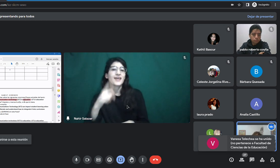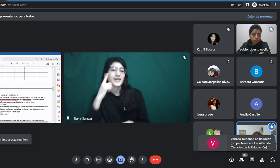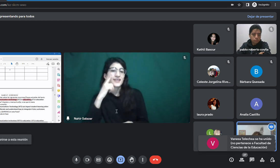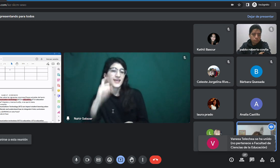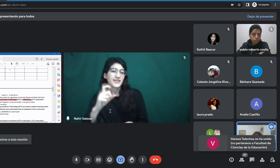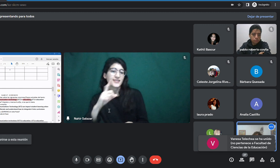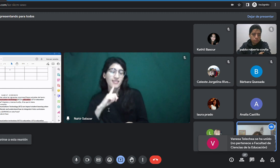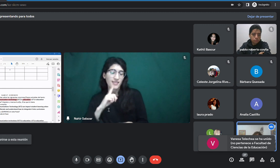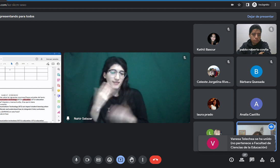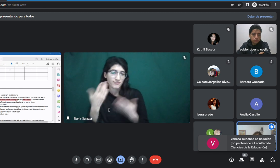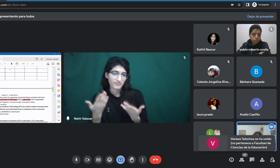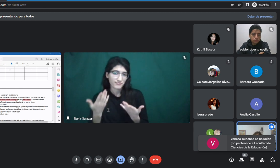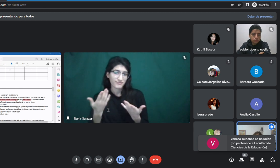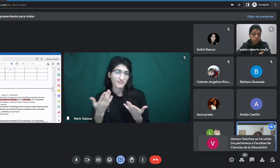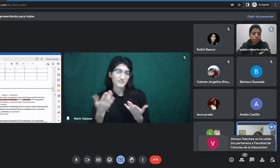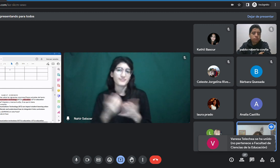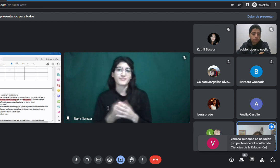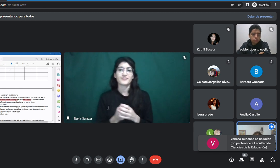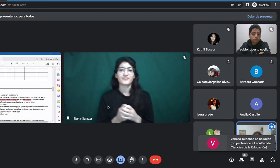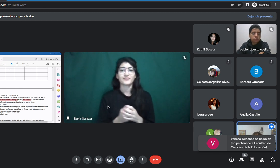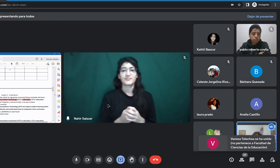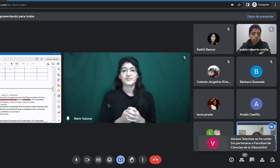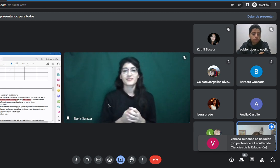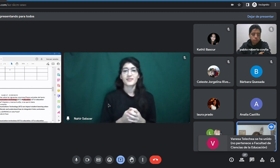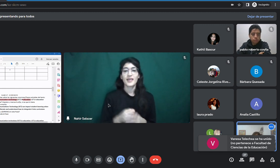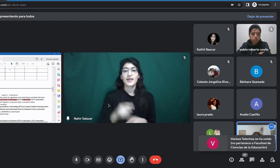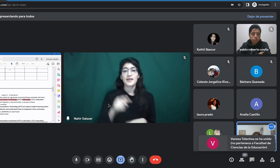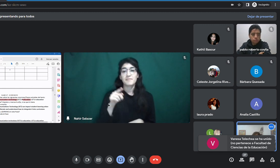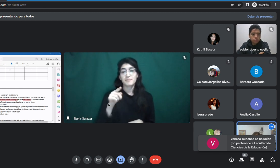final y tiene una preposición. Entonces queda solo.